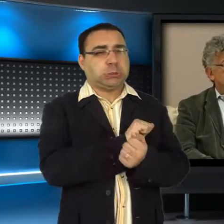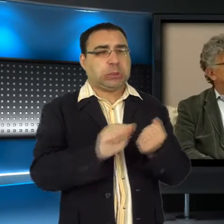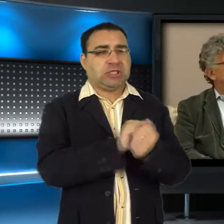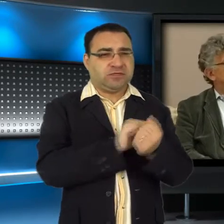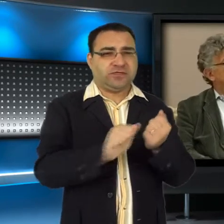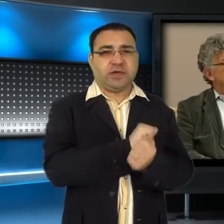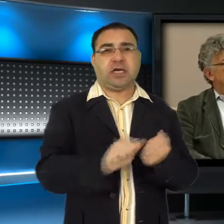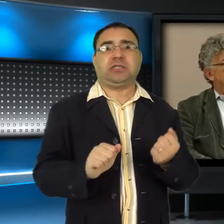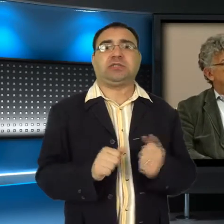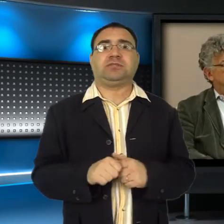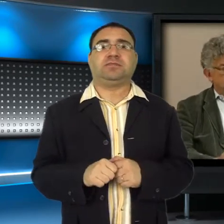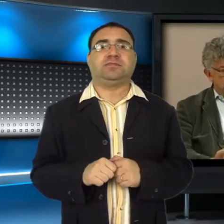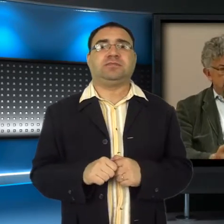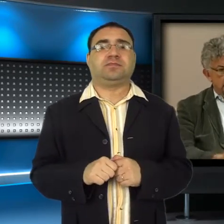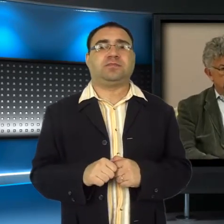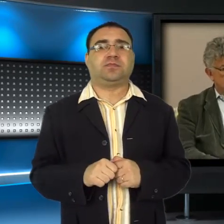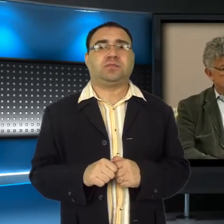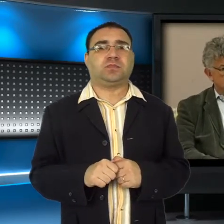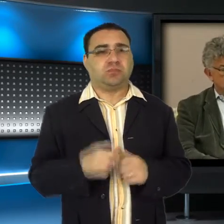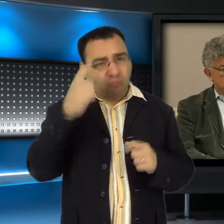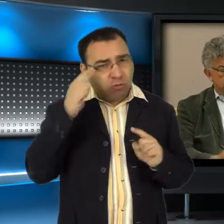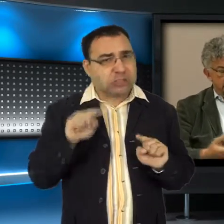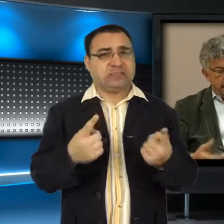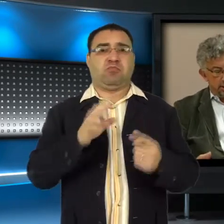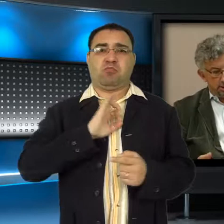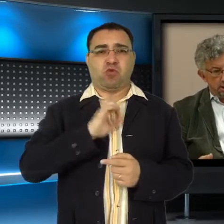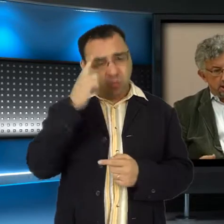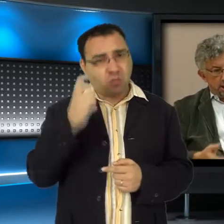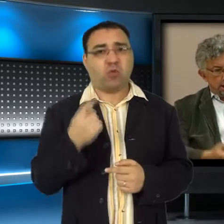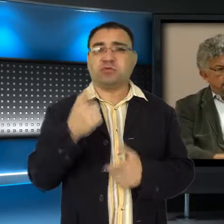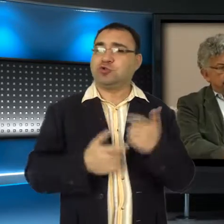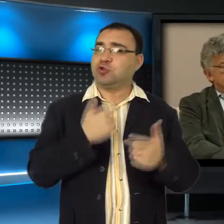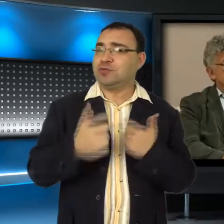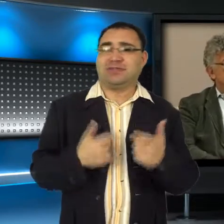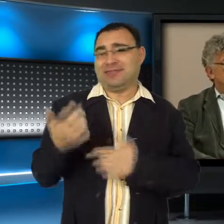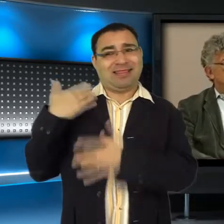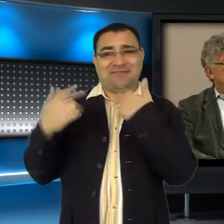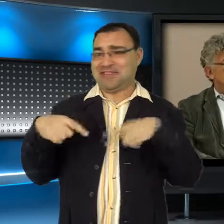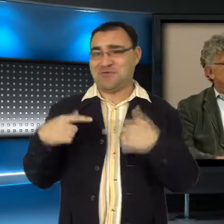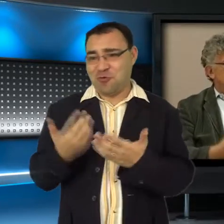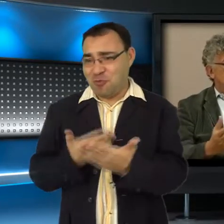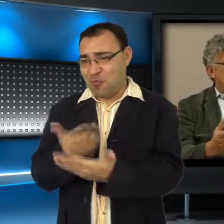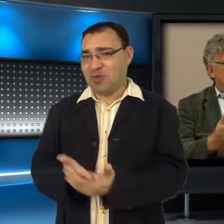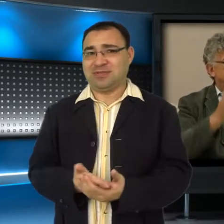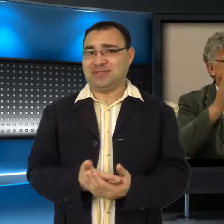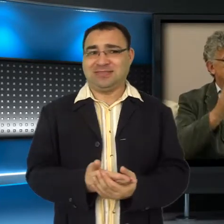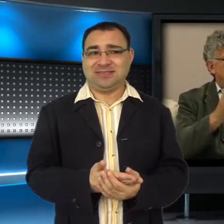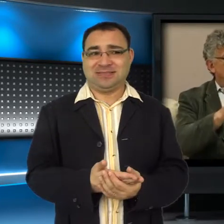nie jest takie ewidentne, bo podjęcie inicjatywy to jest zrobienie czegoś, czego przedtem nie było. Czyli to nie